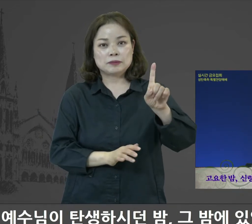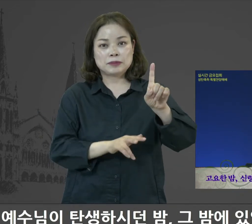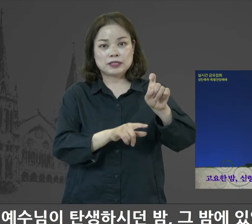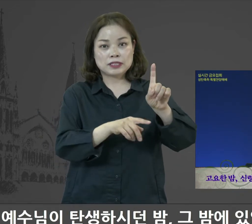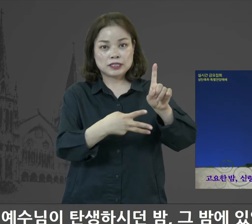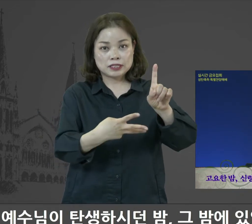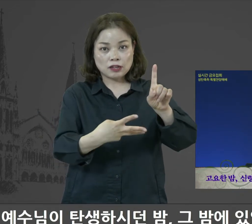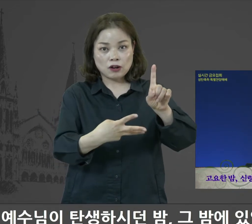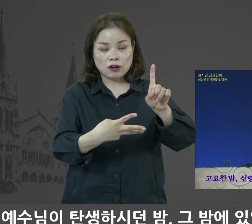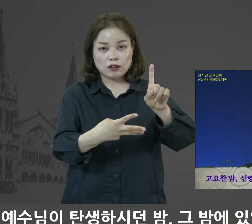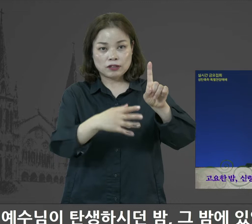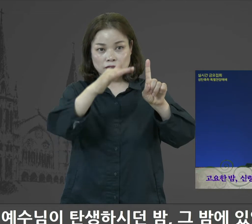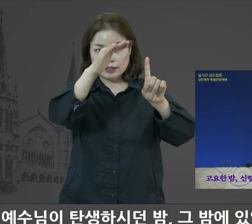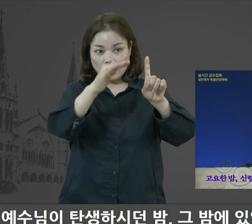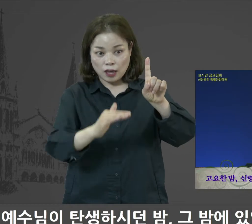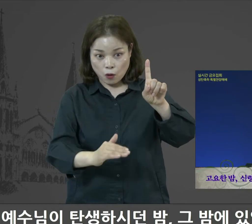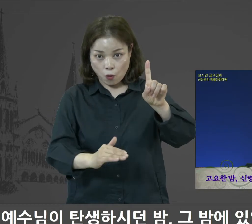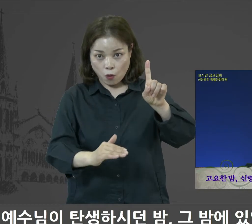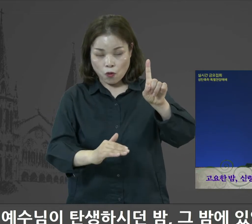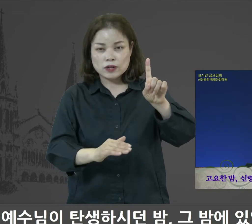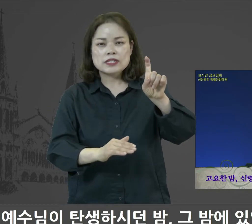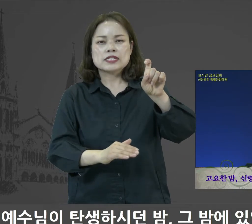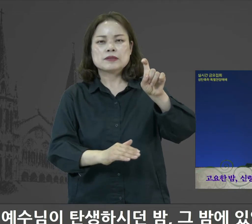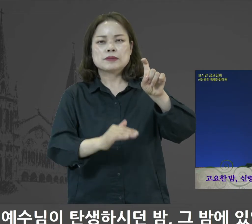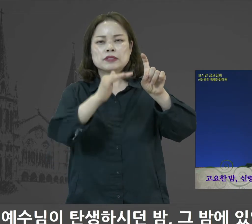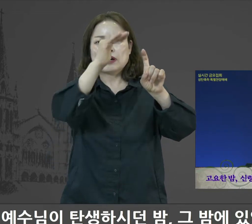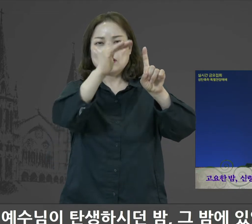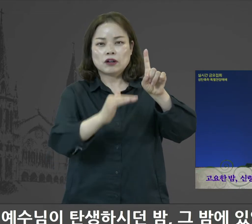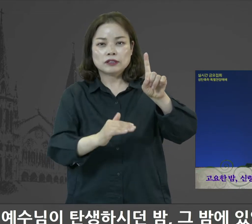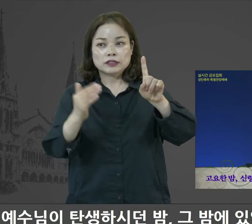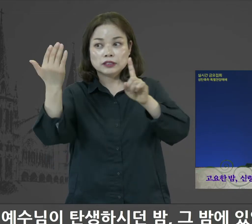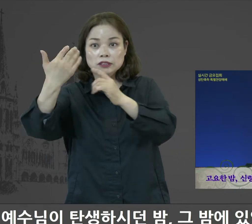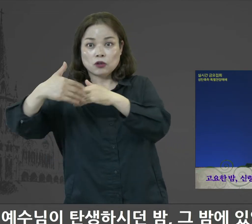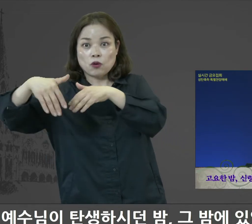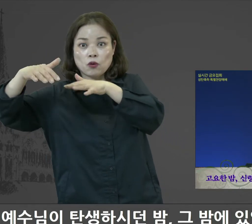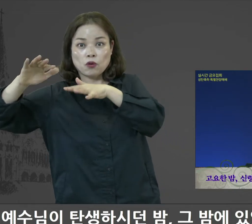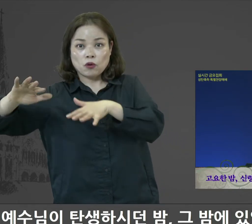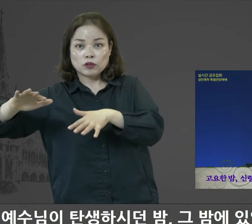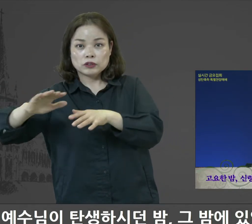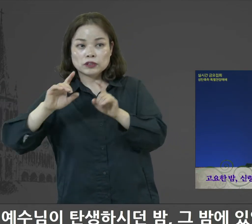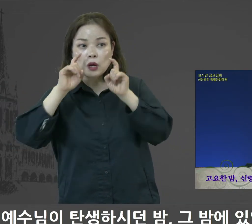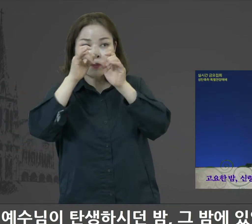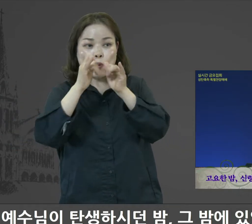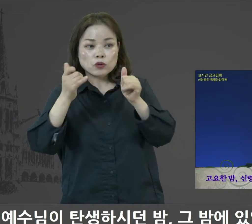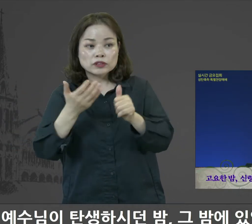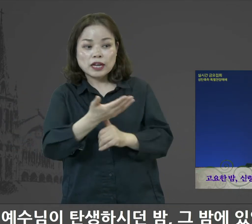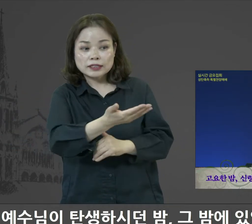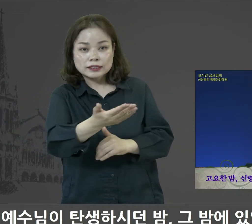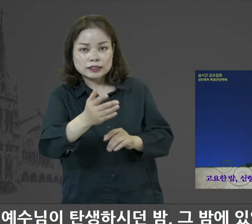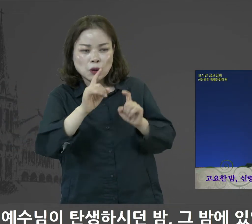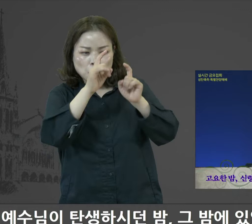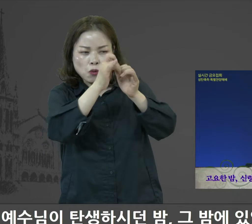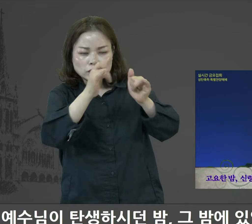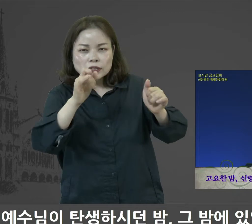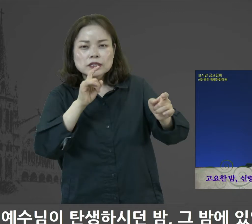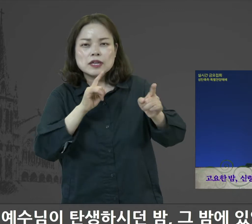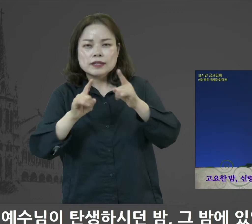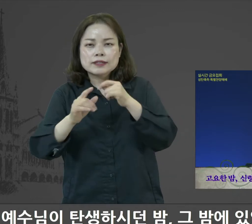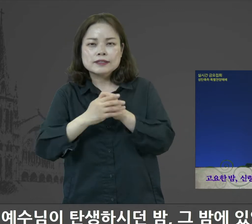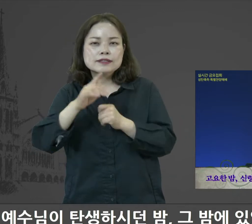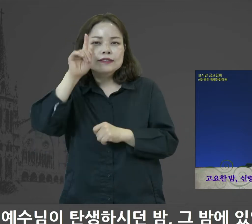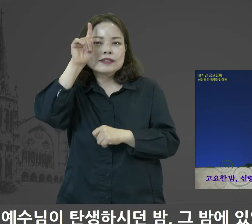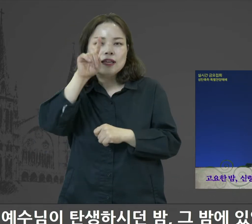11절부터 본문으로 정했는데, 11절에 천사가 목자들에게, 목자들에 관한 말씀은